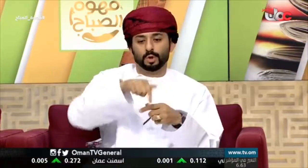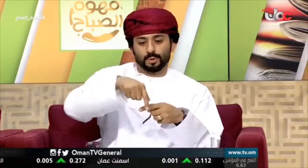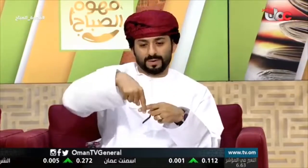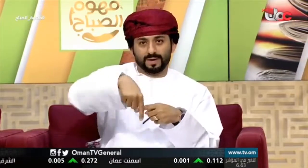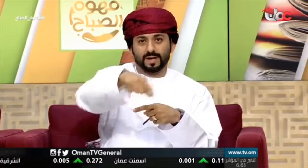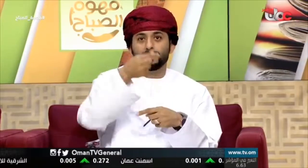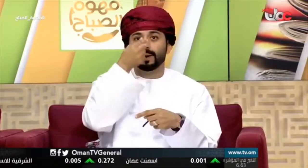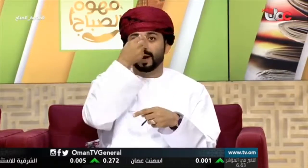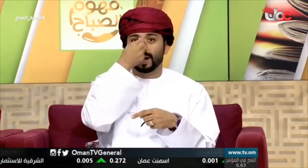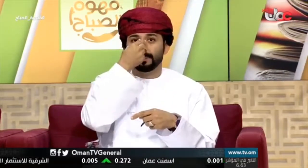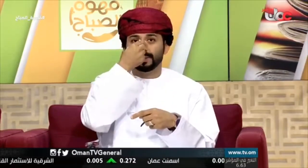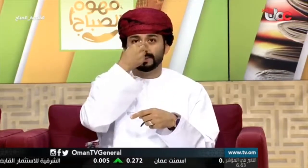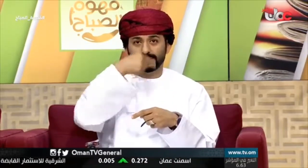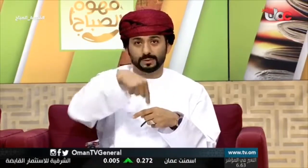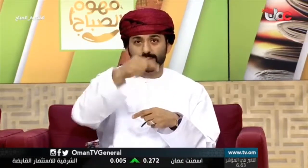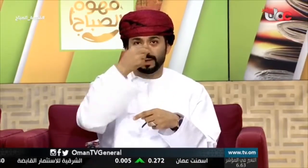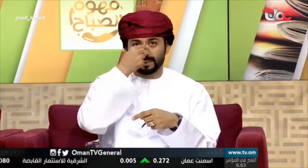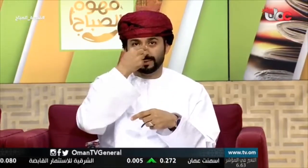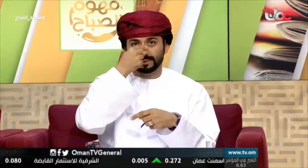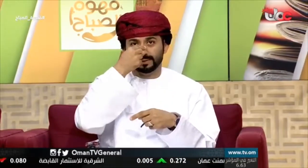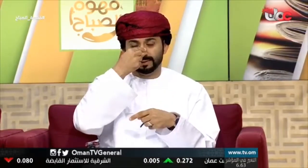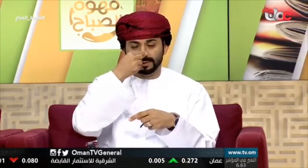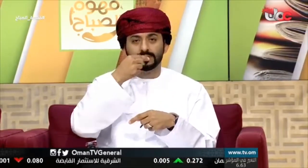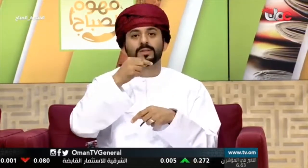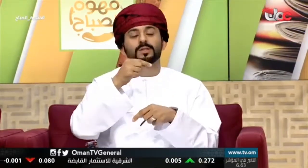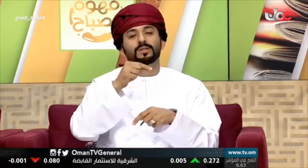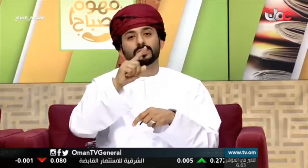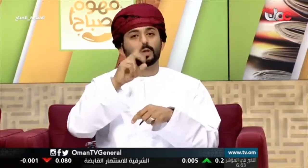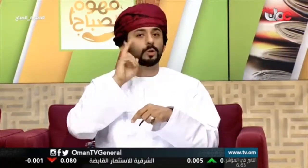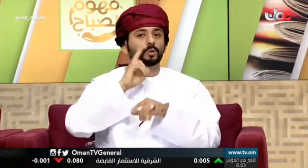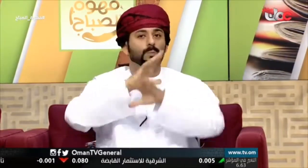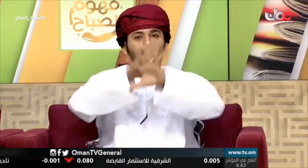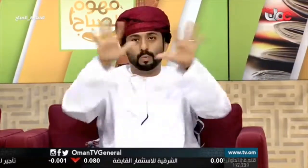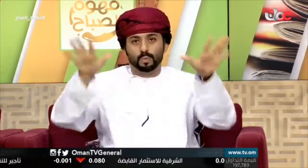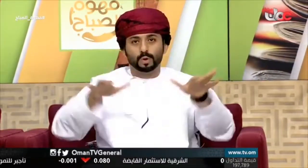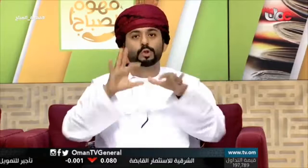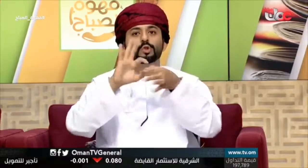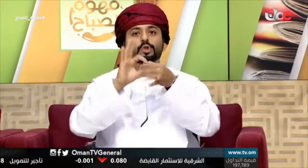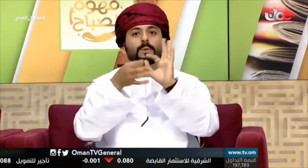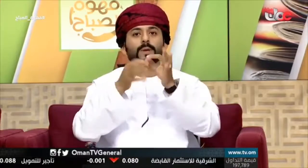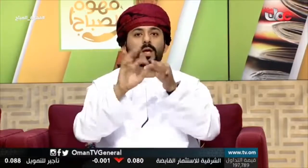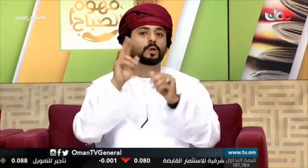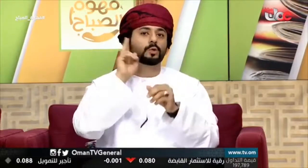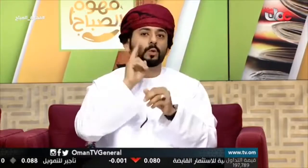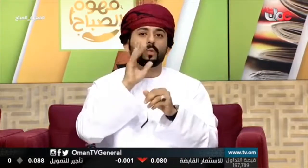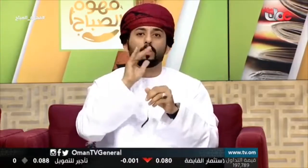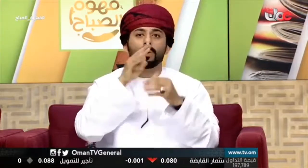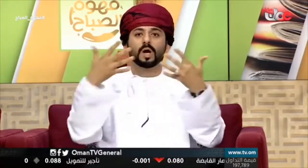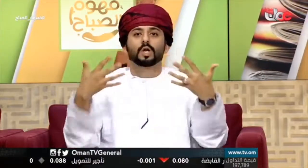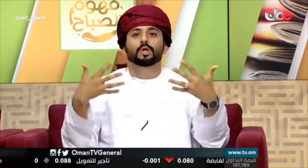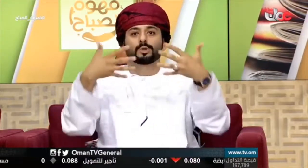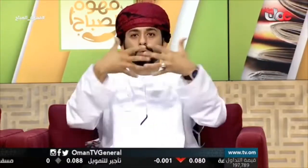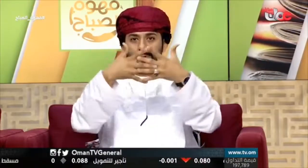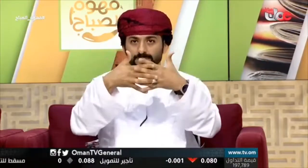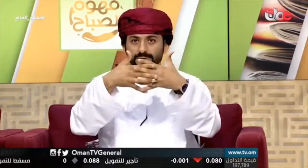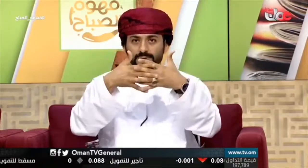بعد القادم بإذن الله تعالى، إن شاء الله يوم الخميس راح تكون عدد من الصم إن شاء الله من الجمعية العمانية ذوي الإعاقة